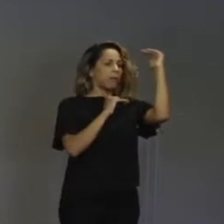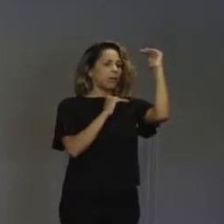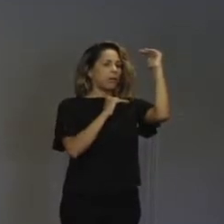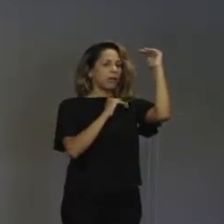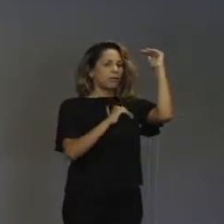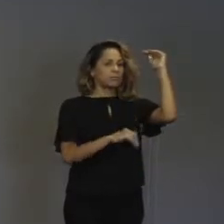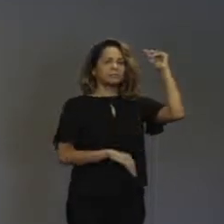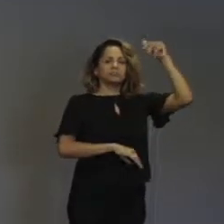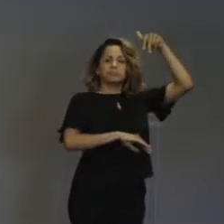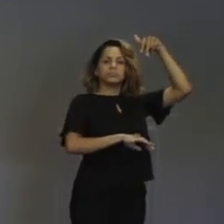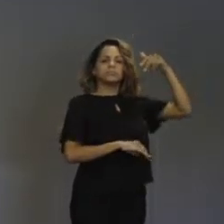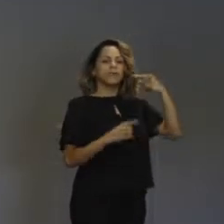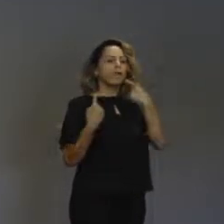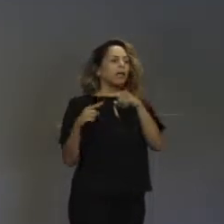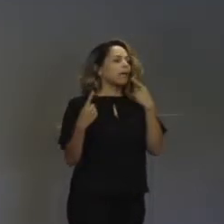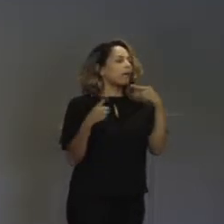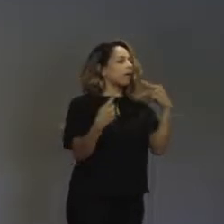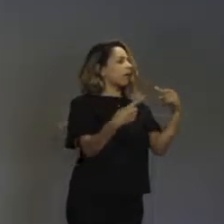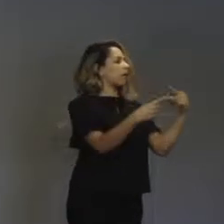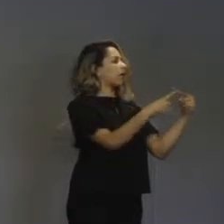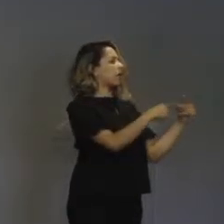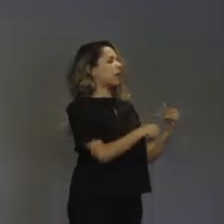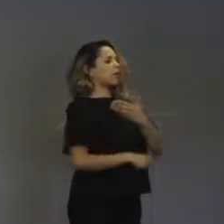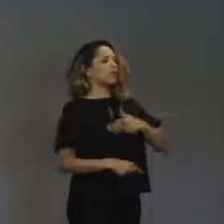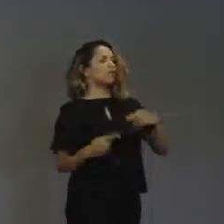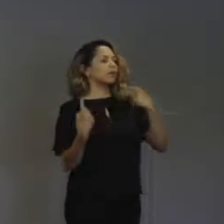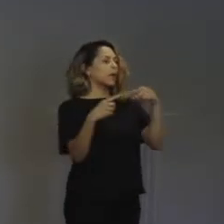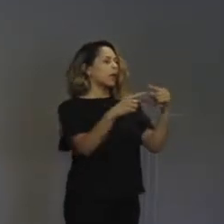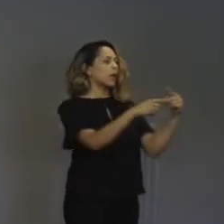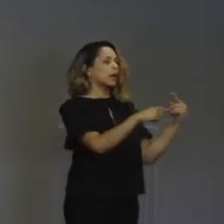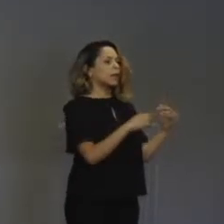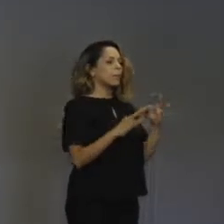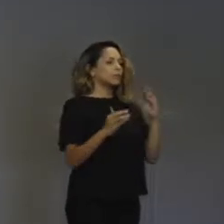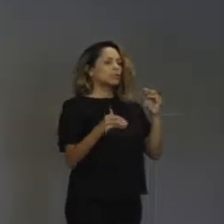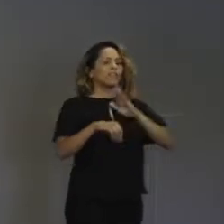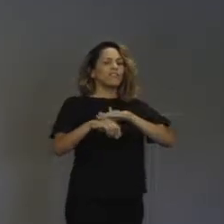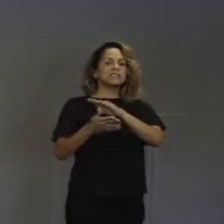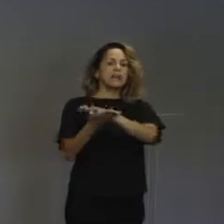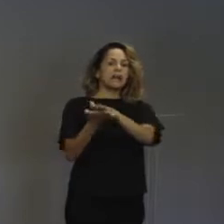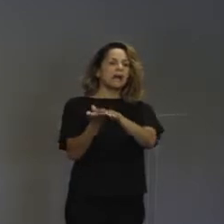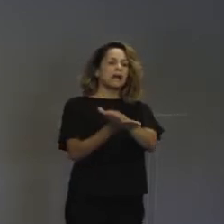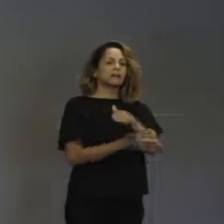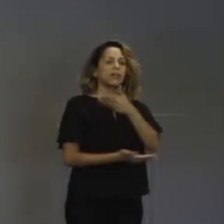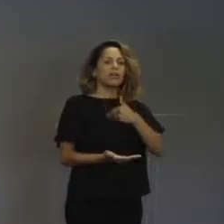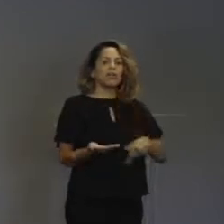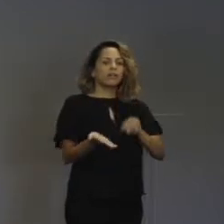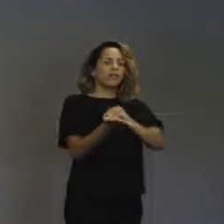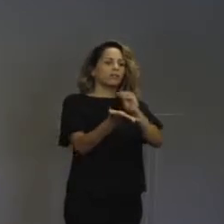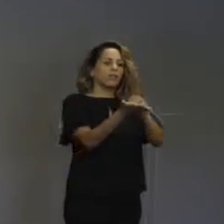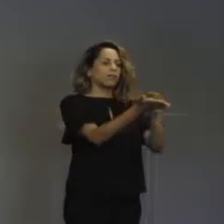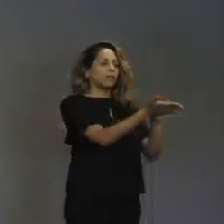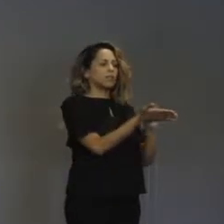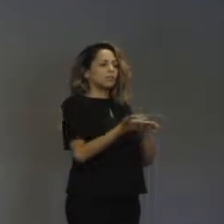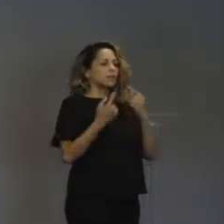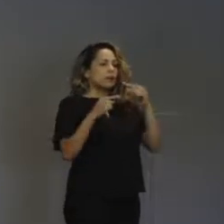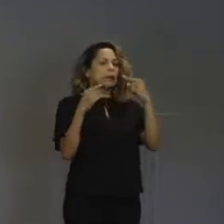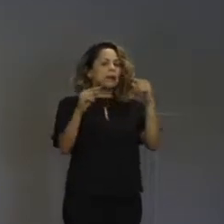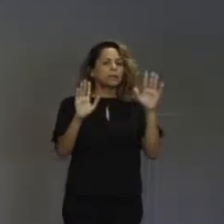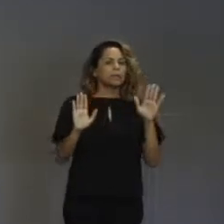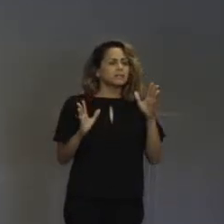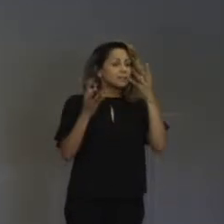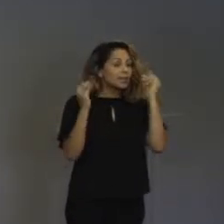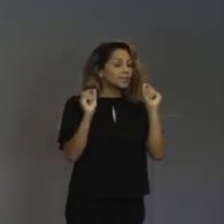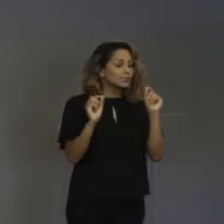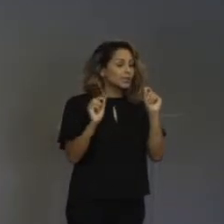que o governo que não faz isso, o governo não faz aquilo, que é a coisa mais fácil que a gente ouve no dia a dia. Não, porque o governo não faz isso, o governo aquilo, e a gente esquece que quem botou o governo